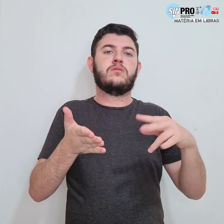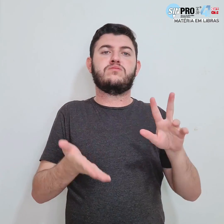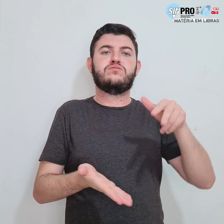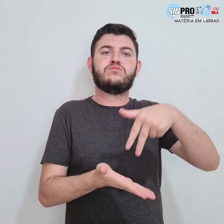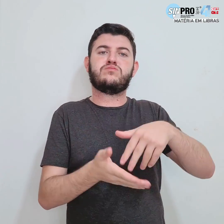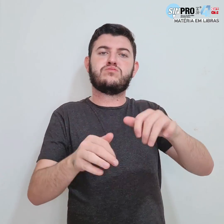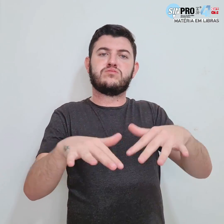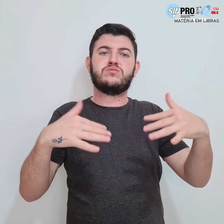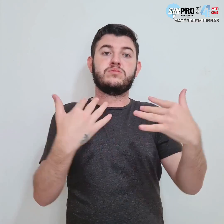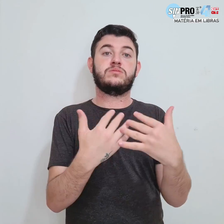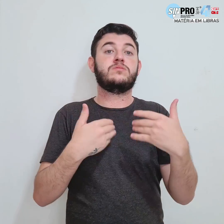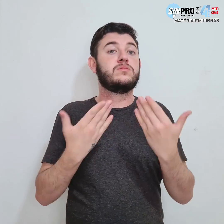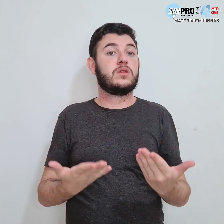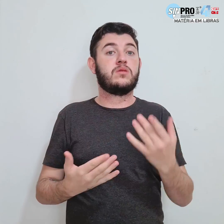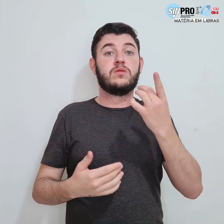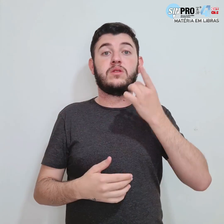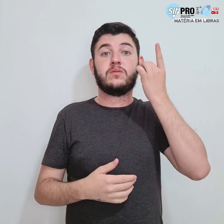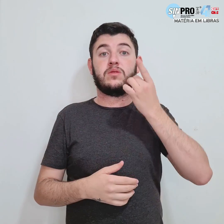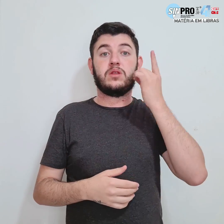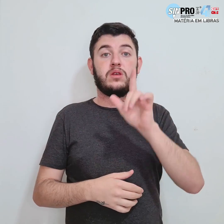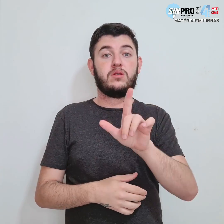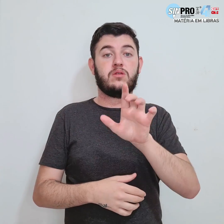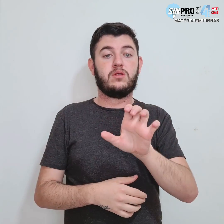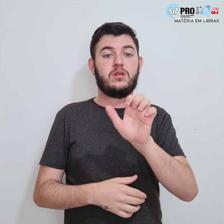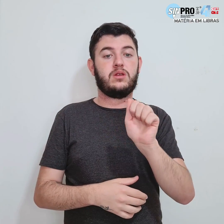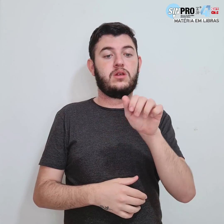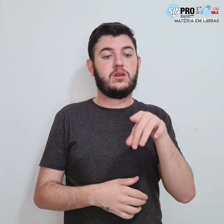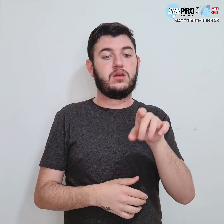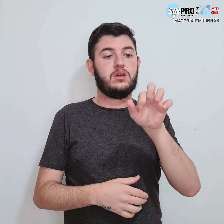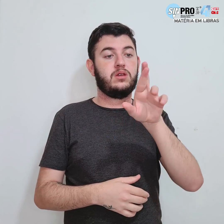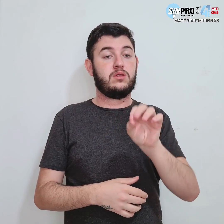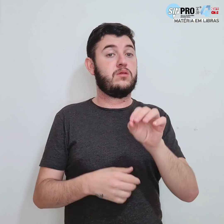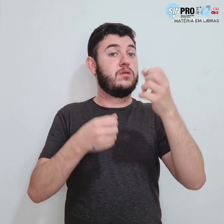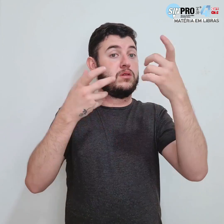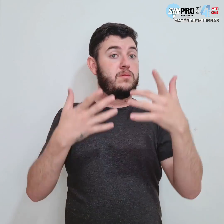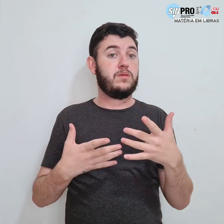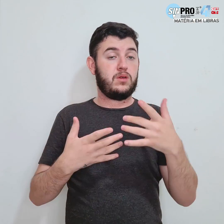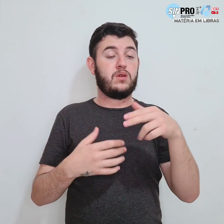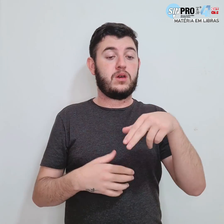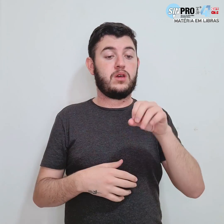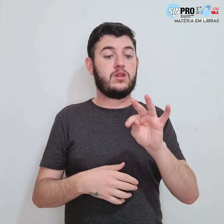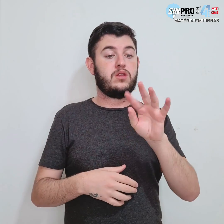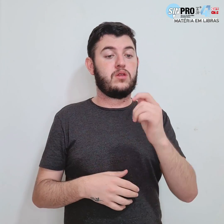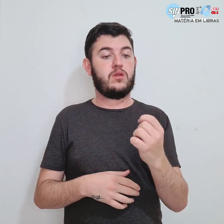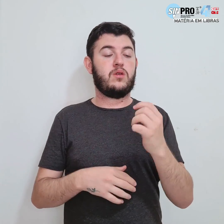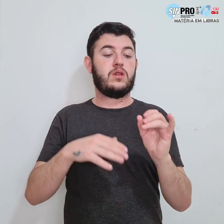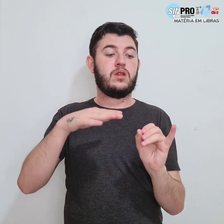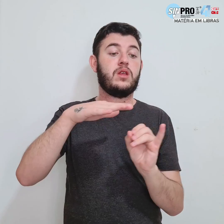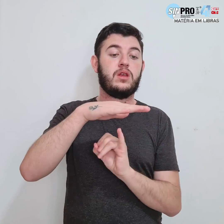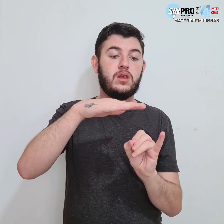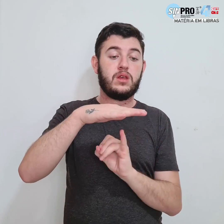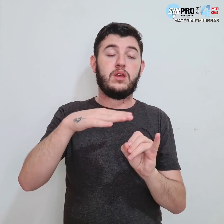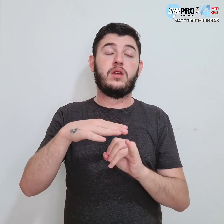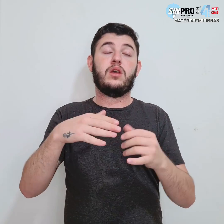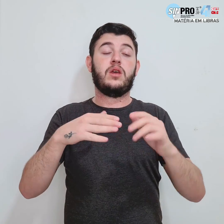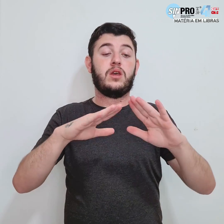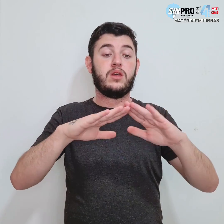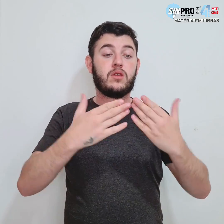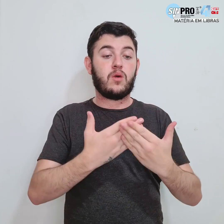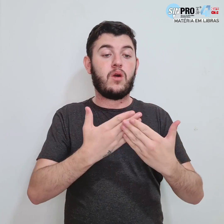durante a sessão. O deputado Leandro Graz também destacou a nota das entidades e disse que é preciso entender a função da escola